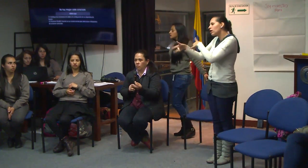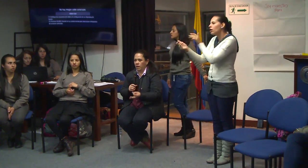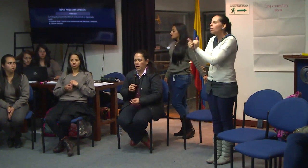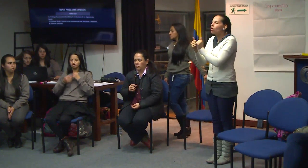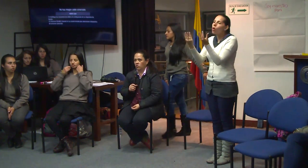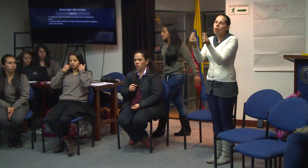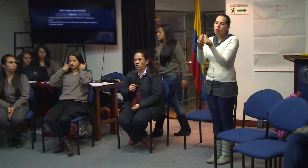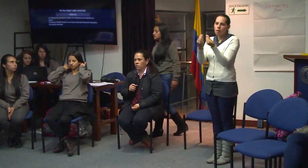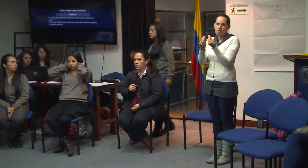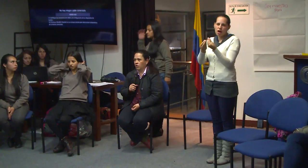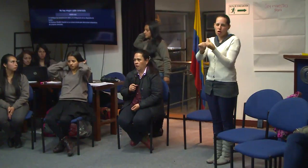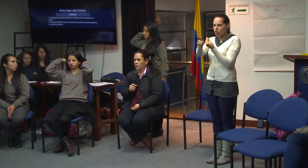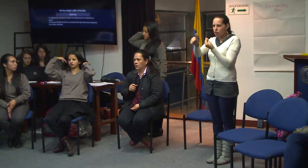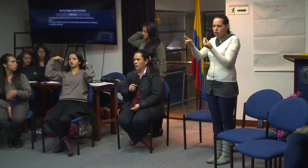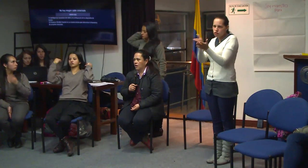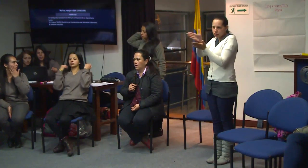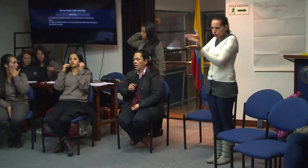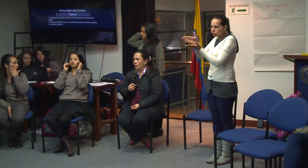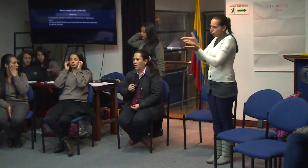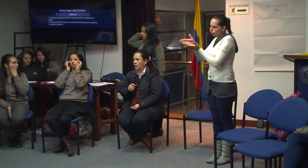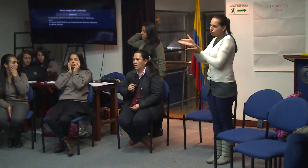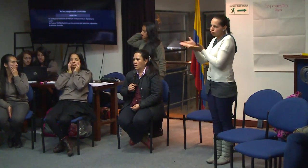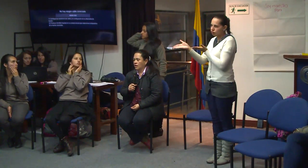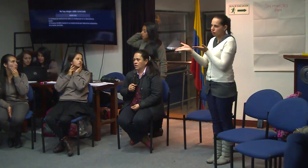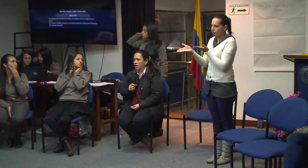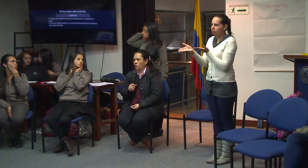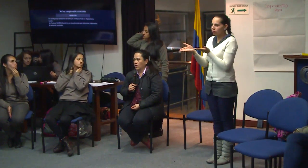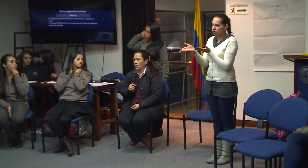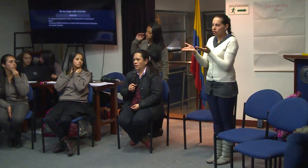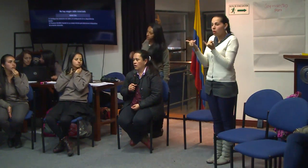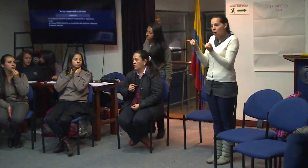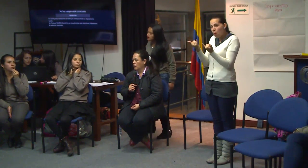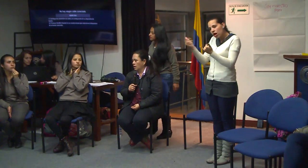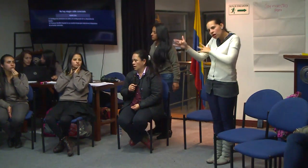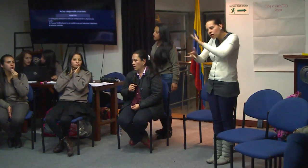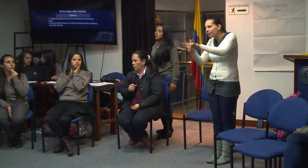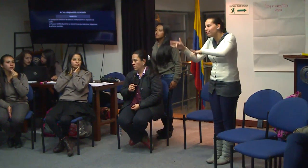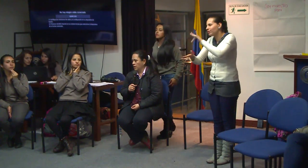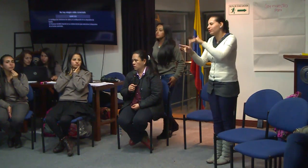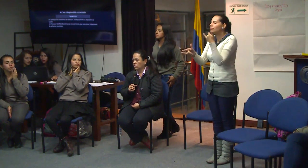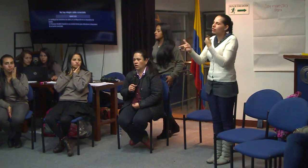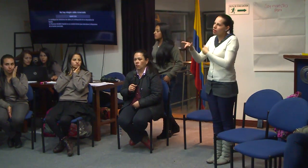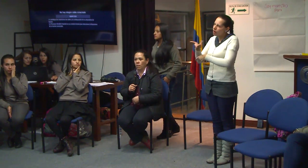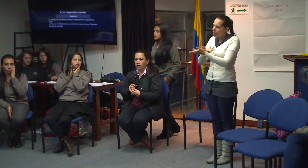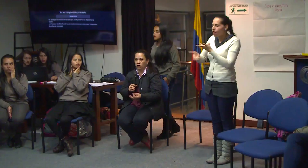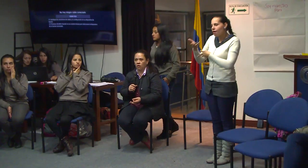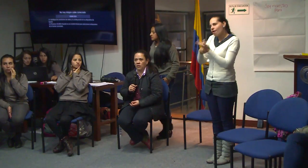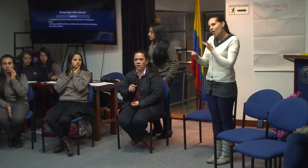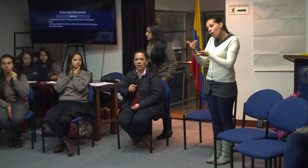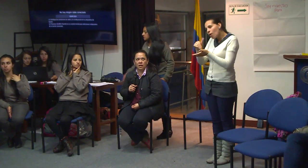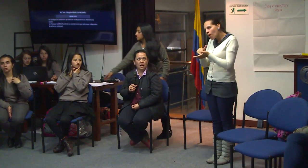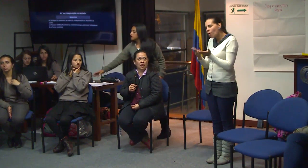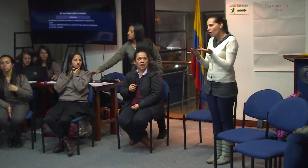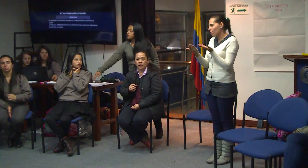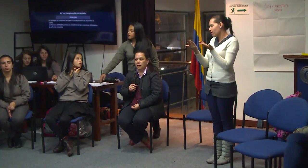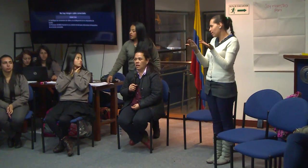los compañeros de otros programas que están hoy aquí acompañándonos, retomando